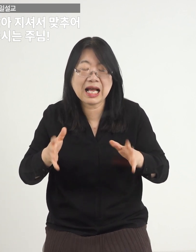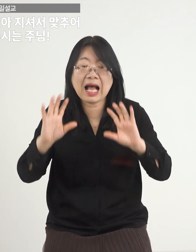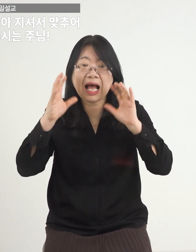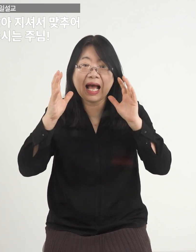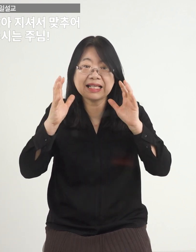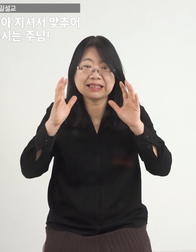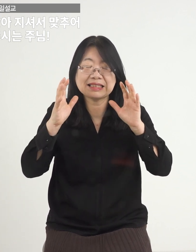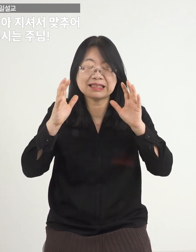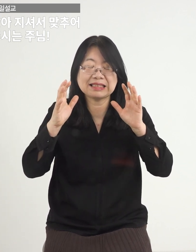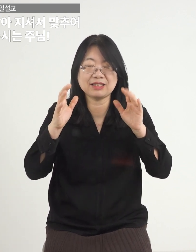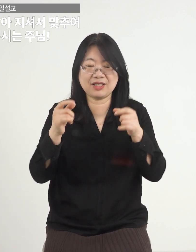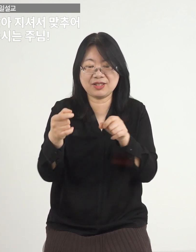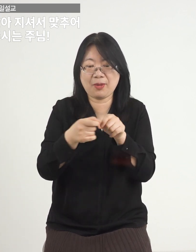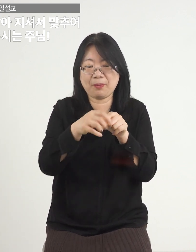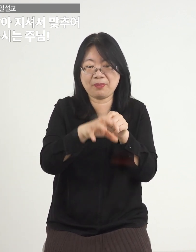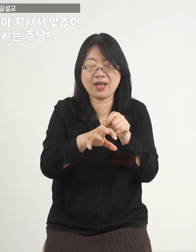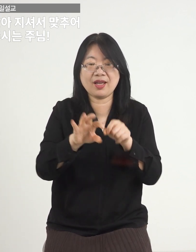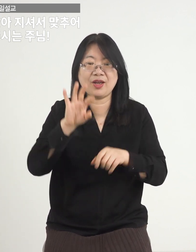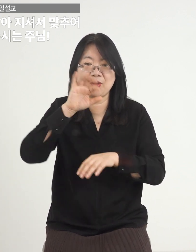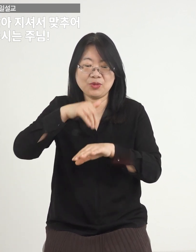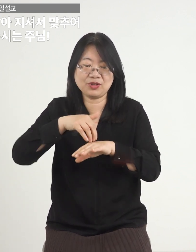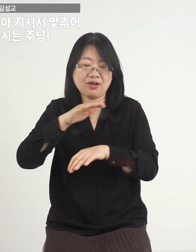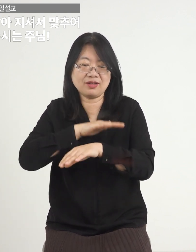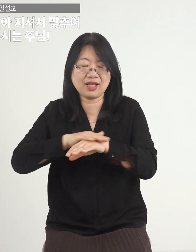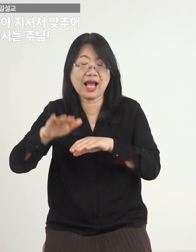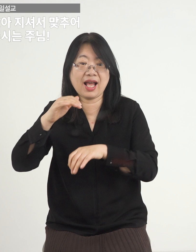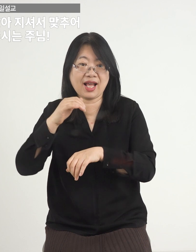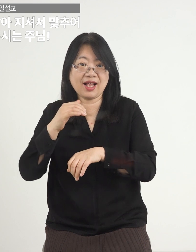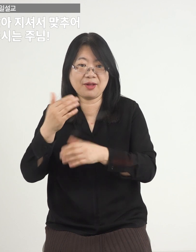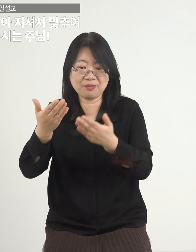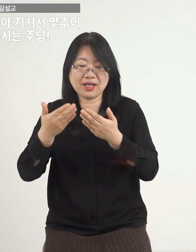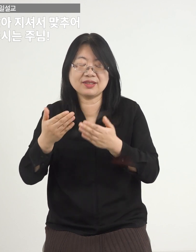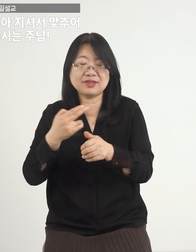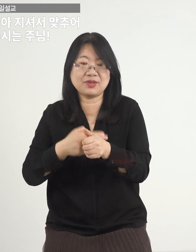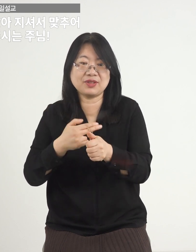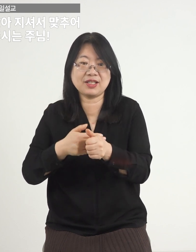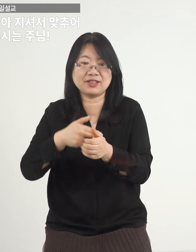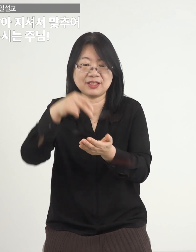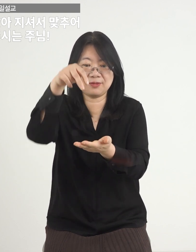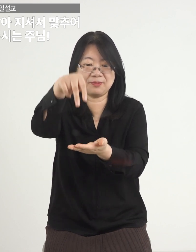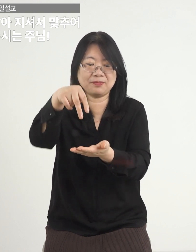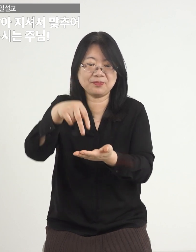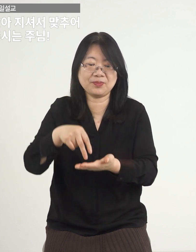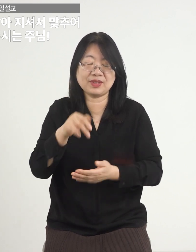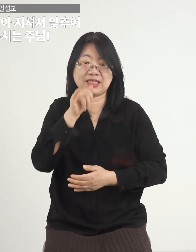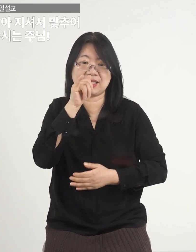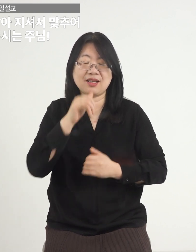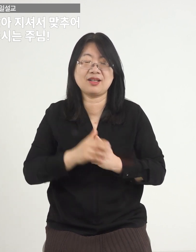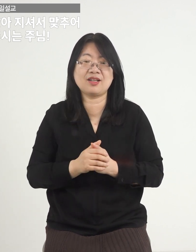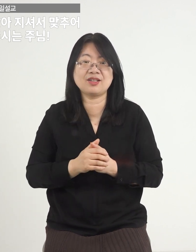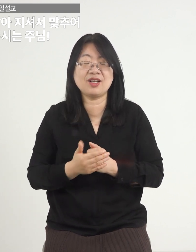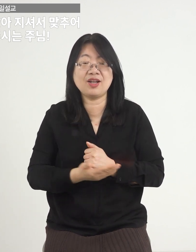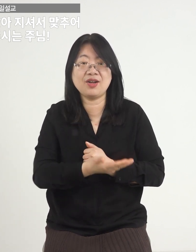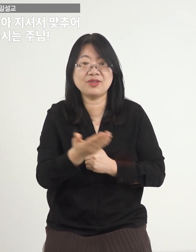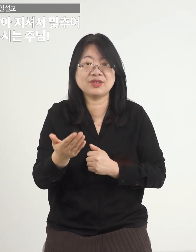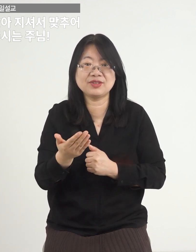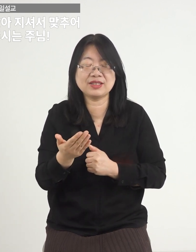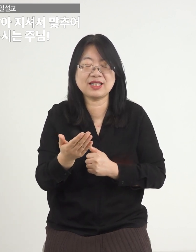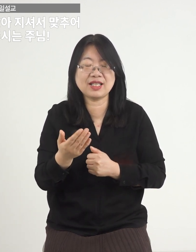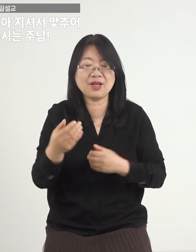사이사이에 우리 훈련 잘 된 선생님들이 서서 걔들이 무대에